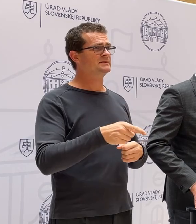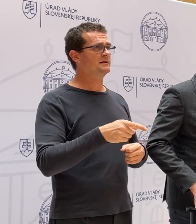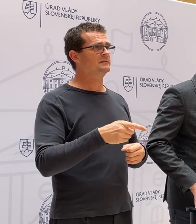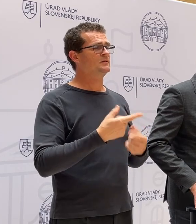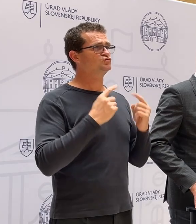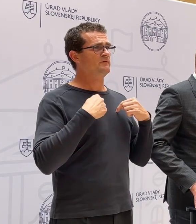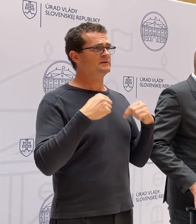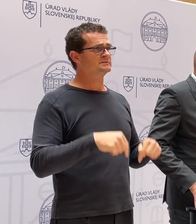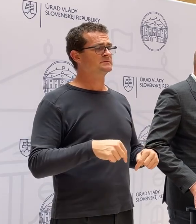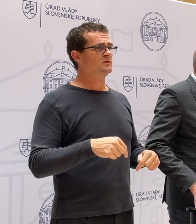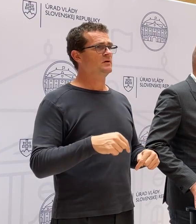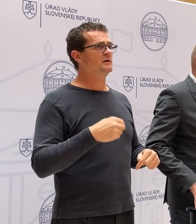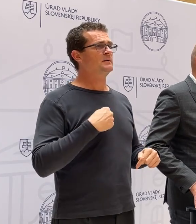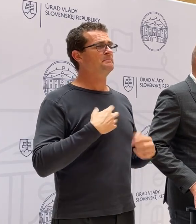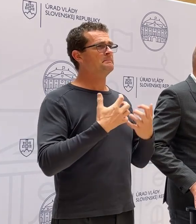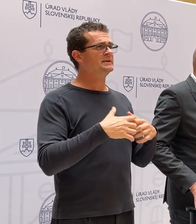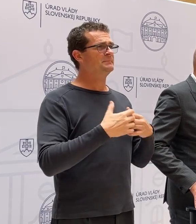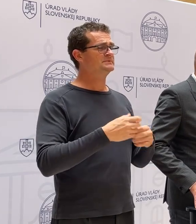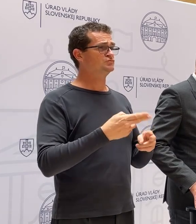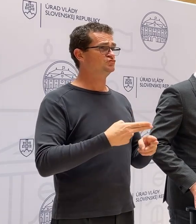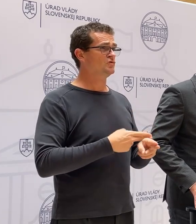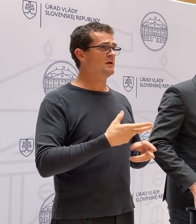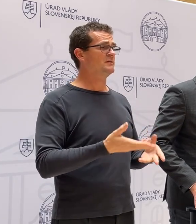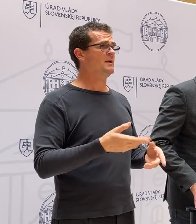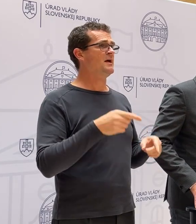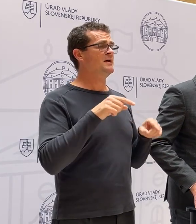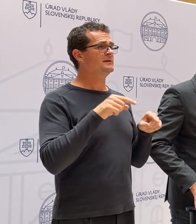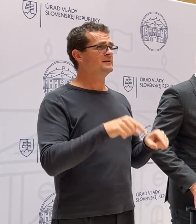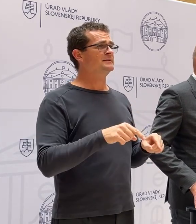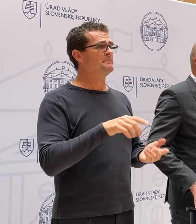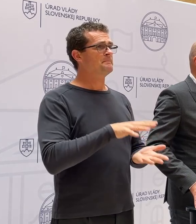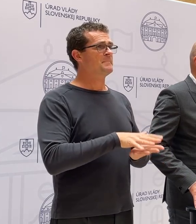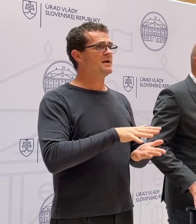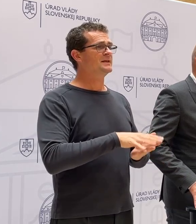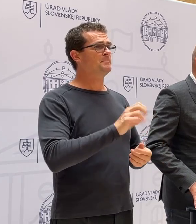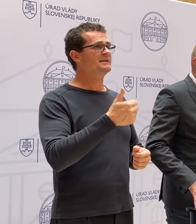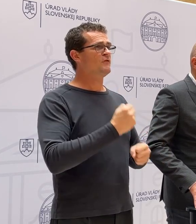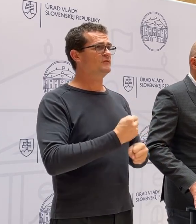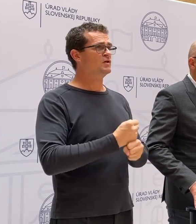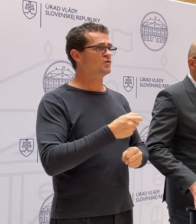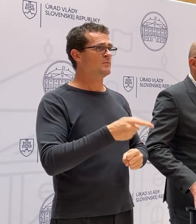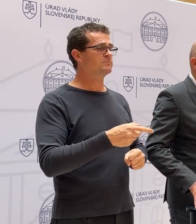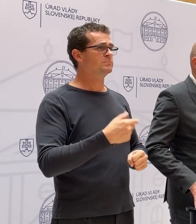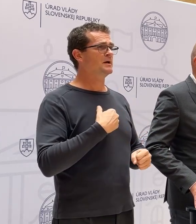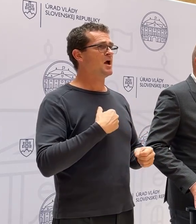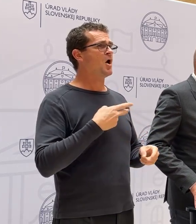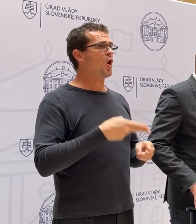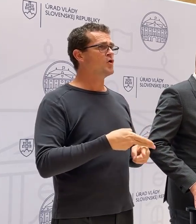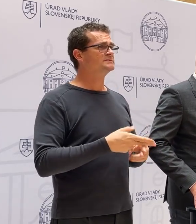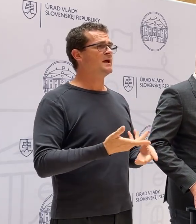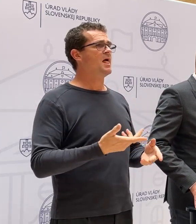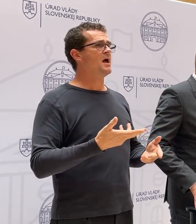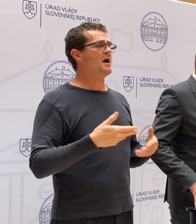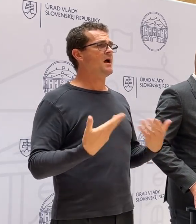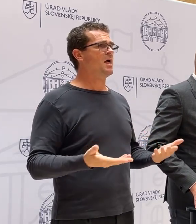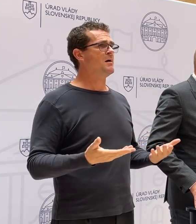hľadiska. Slovensko je extrémne spriemyselnená krajina a tá materiálová prvovýroba, či oceľ,